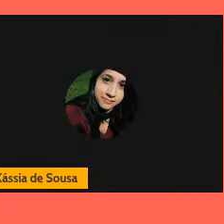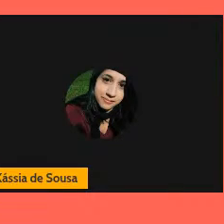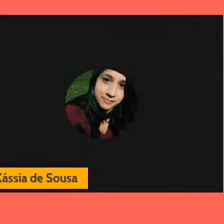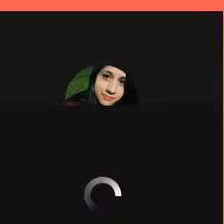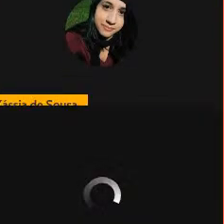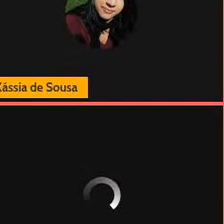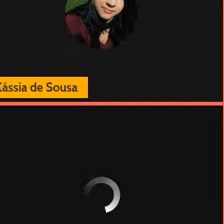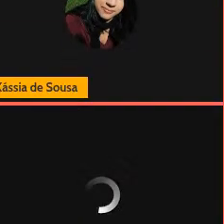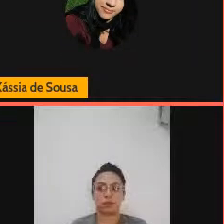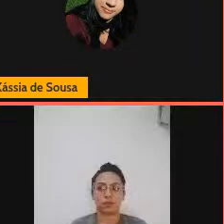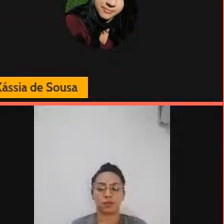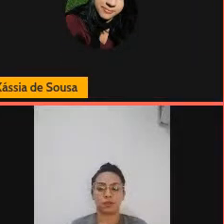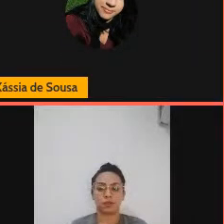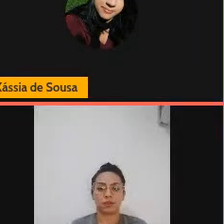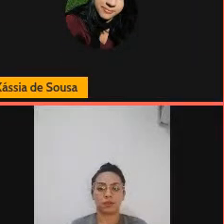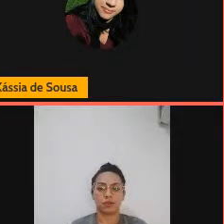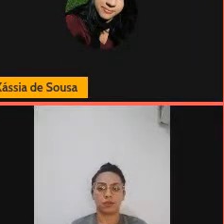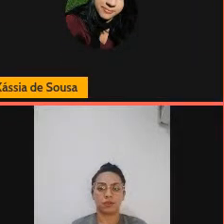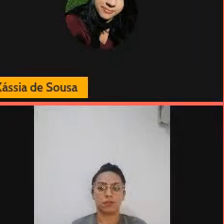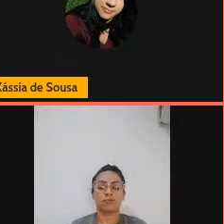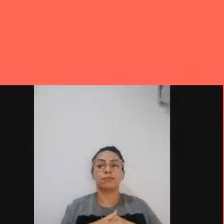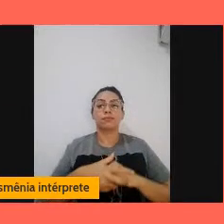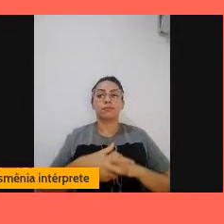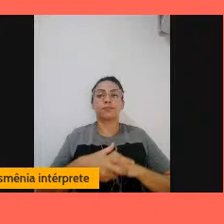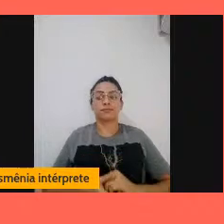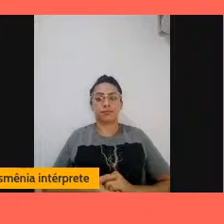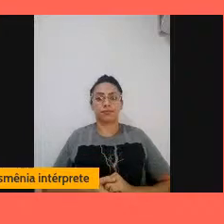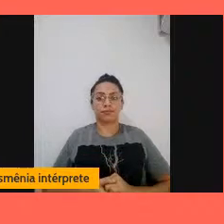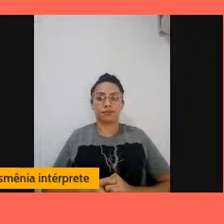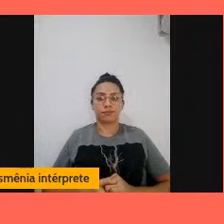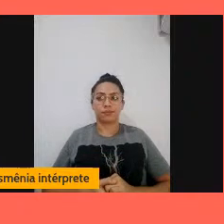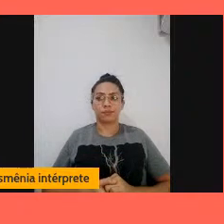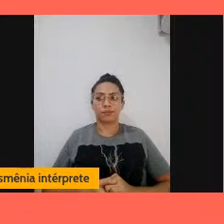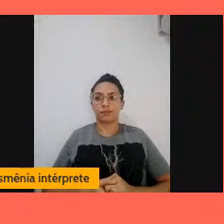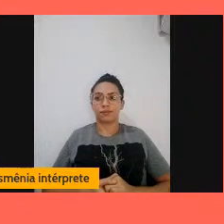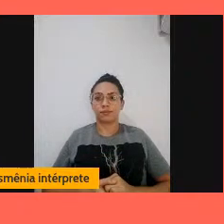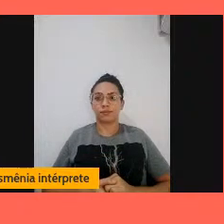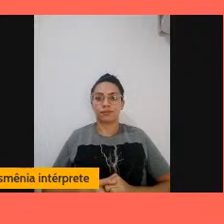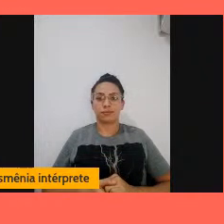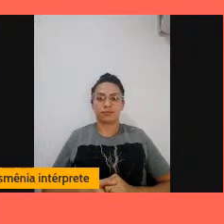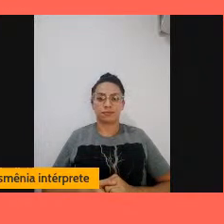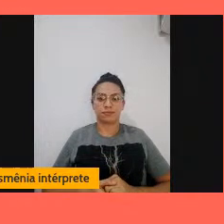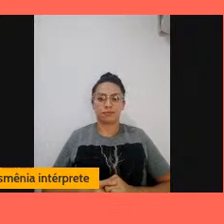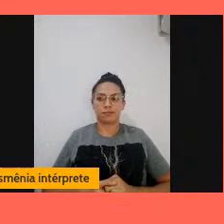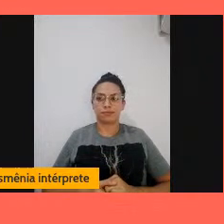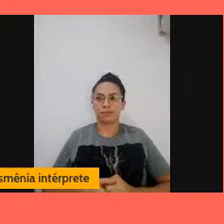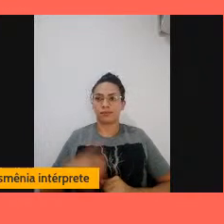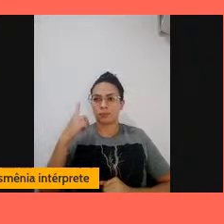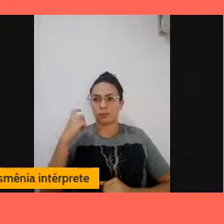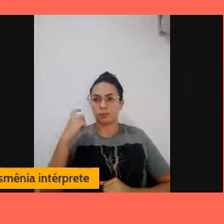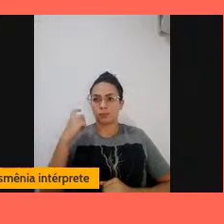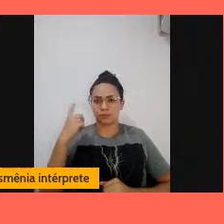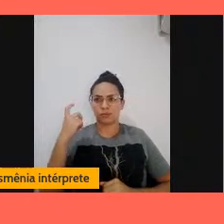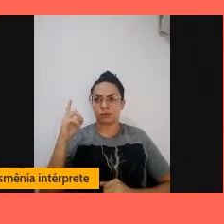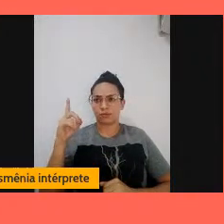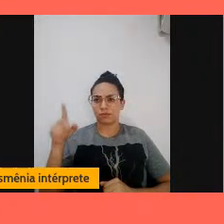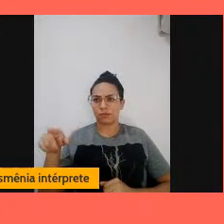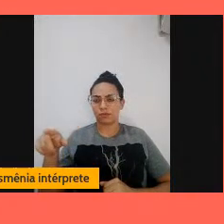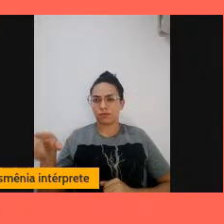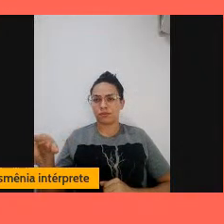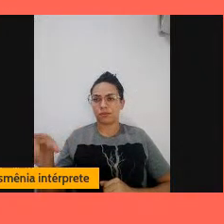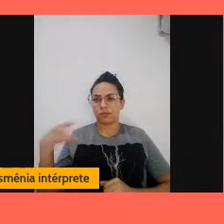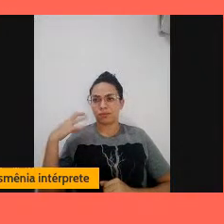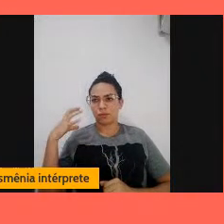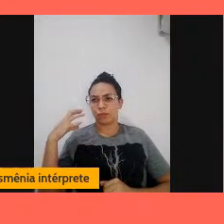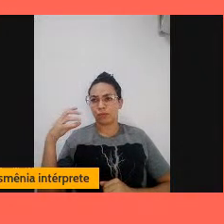gratidão, façam paciência, porque sabe que já tudo é muito difícil, mas é